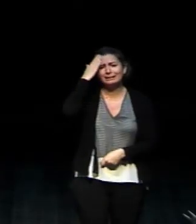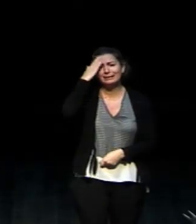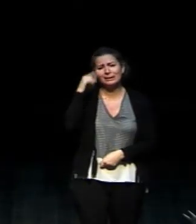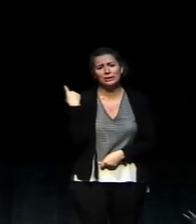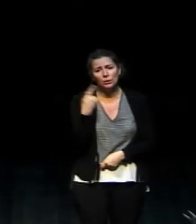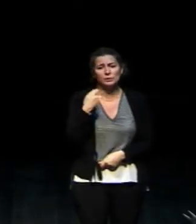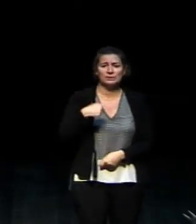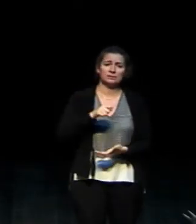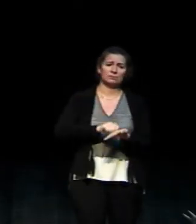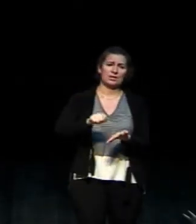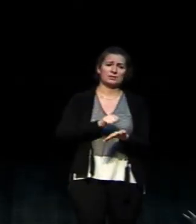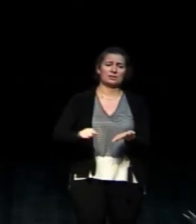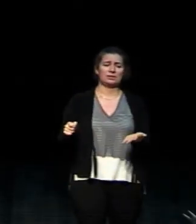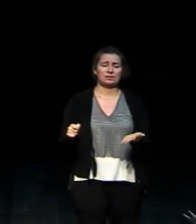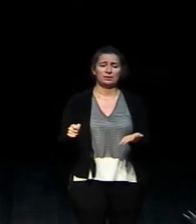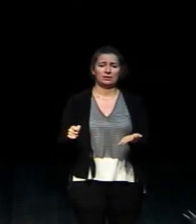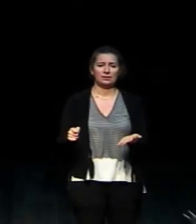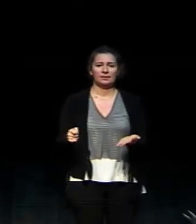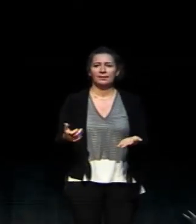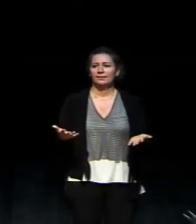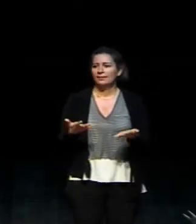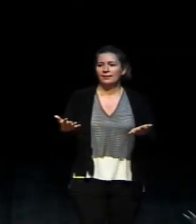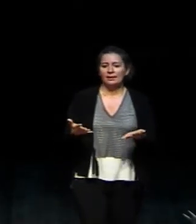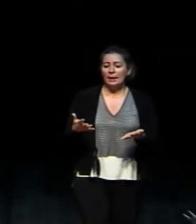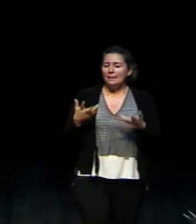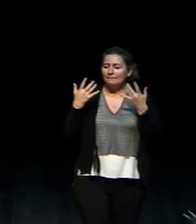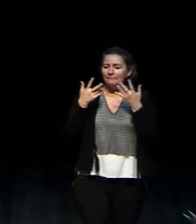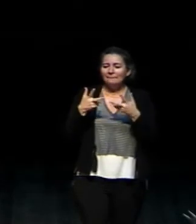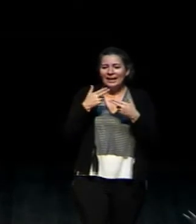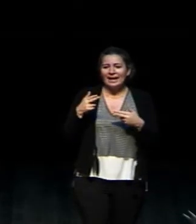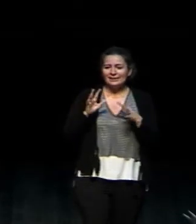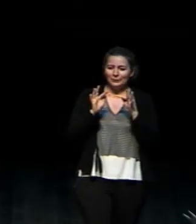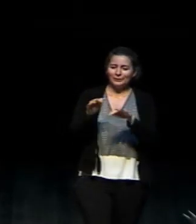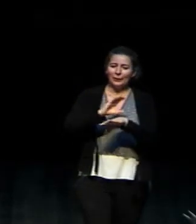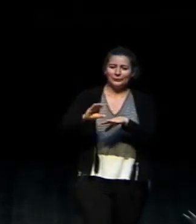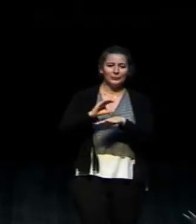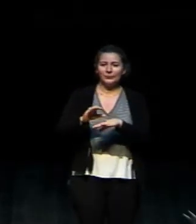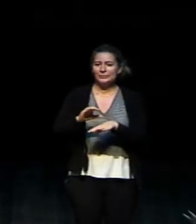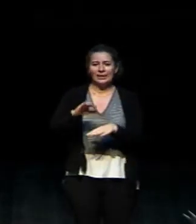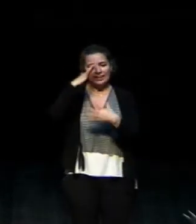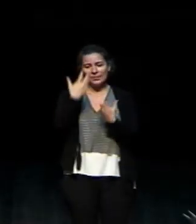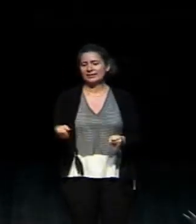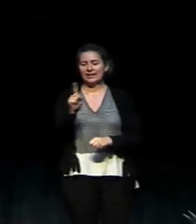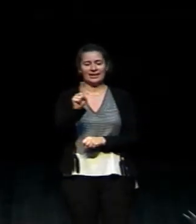Aqui uma outra fala em que ele diz: ele tem que entender que nós precisamos da